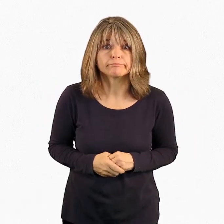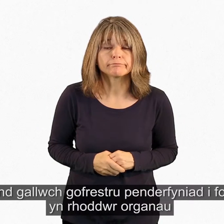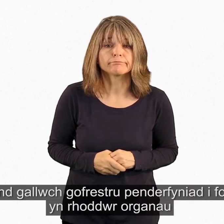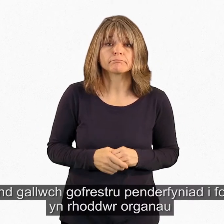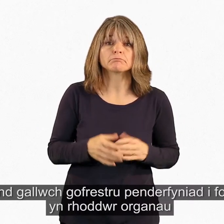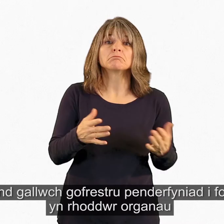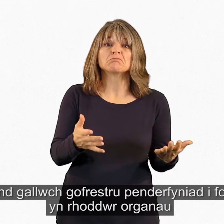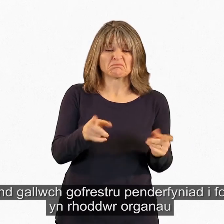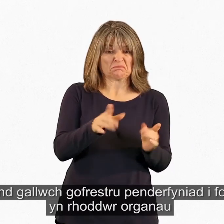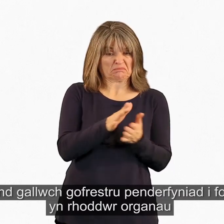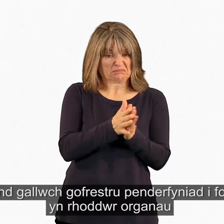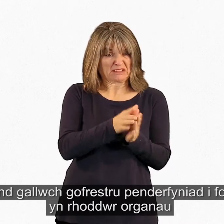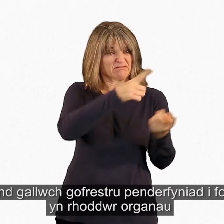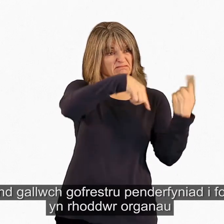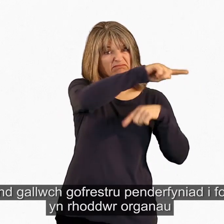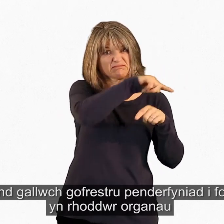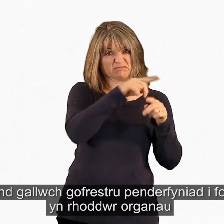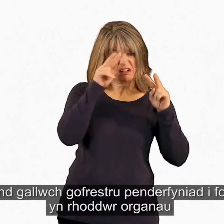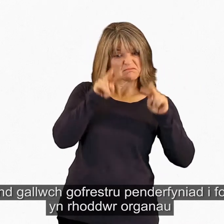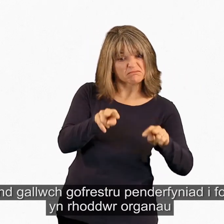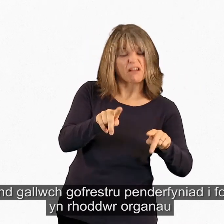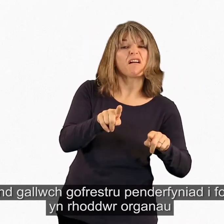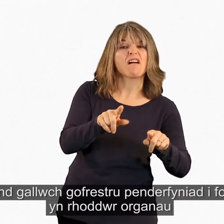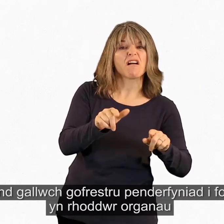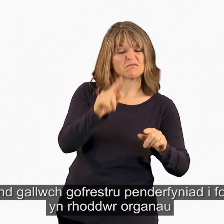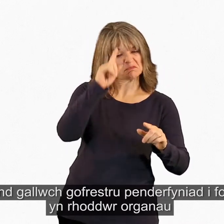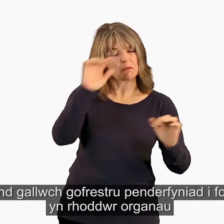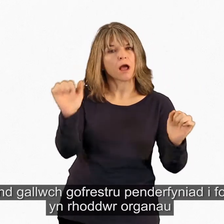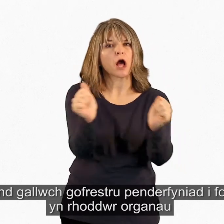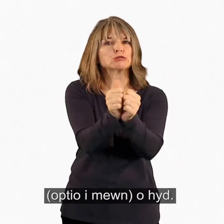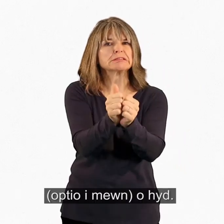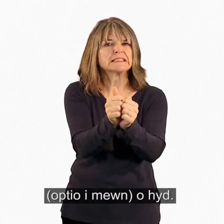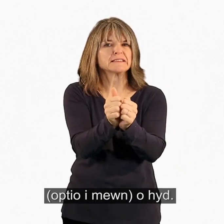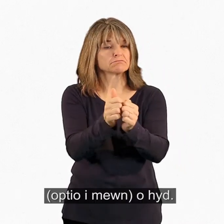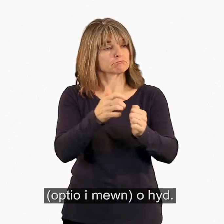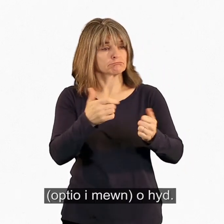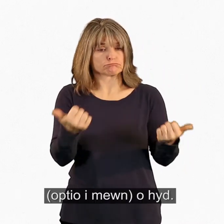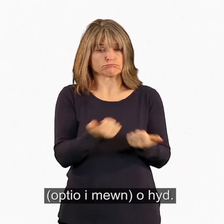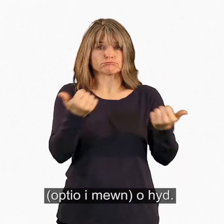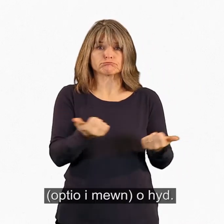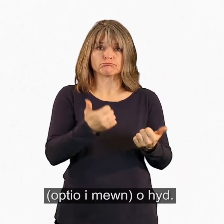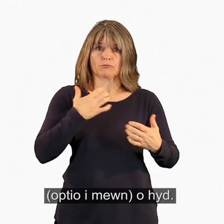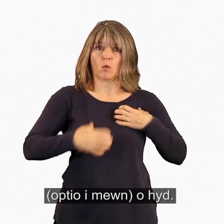Ond gallwch gofrestru penderfyniad i fod yn rhoi'r organau Optio i mewn o hyd